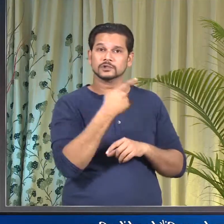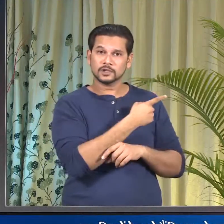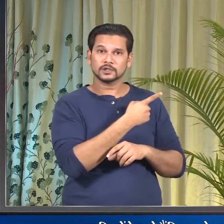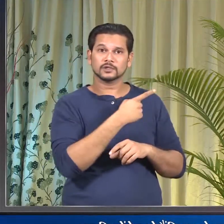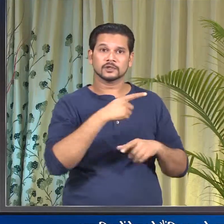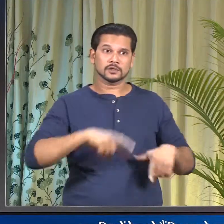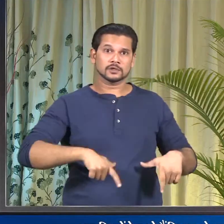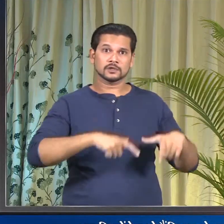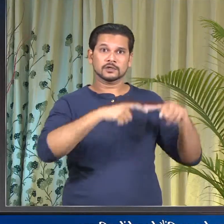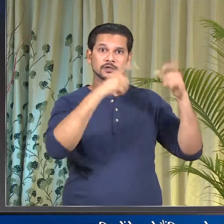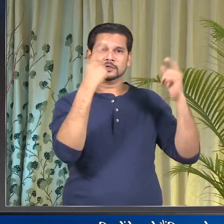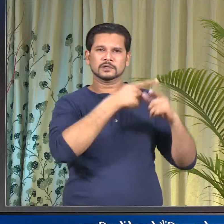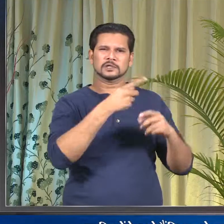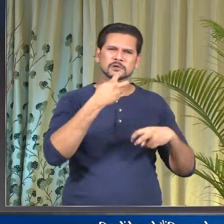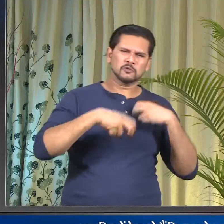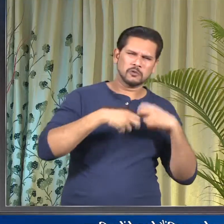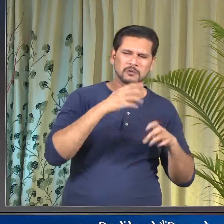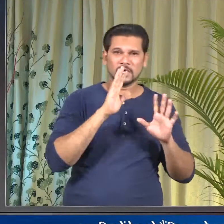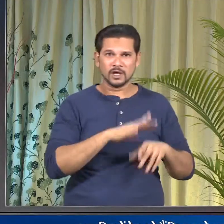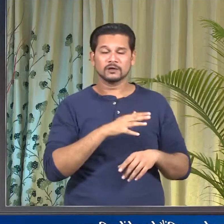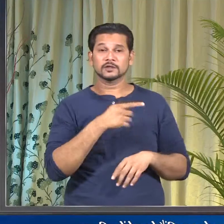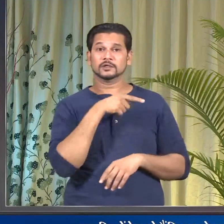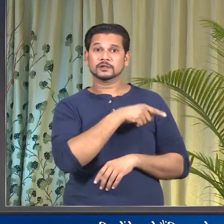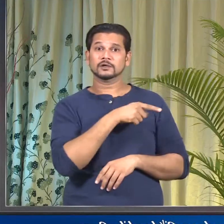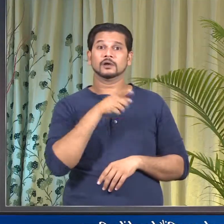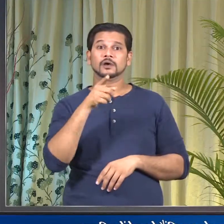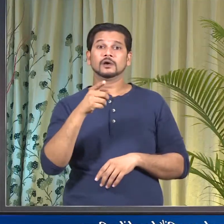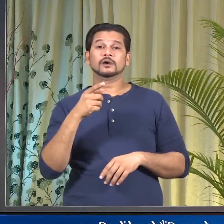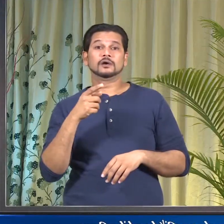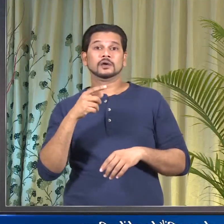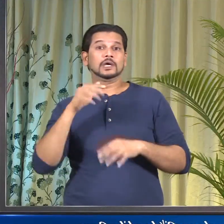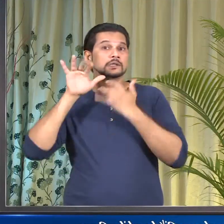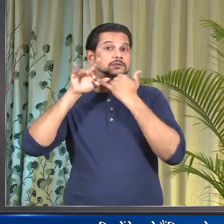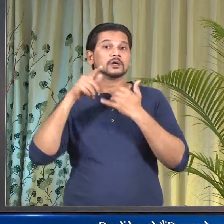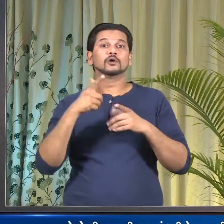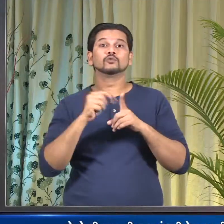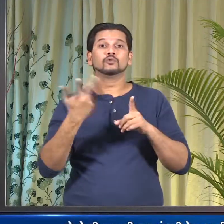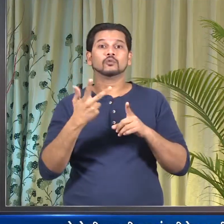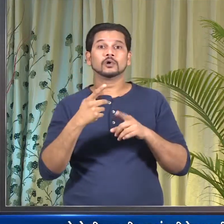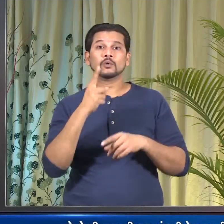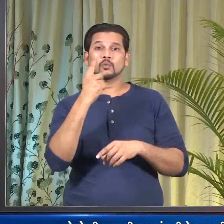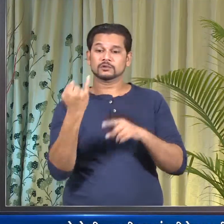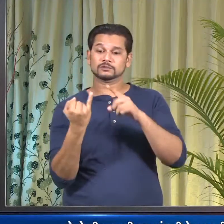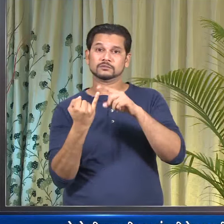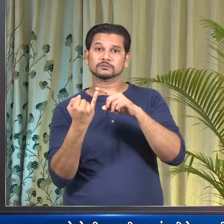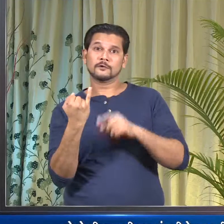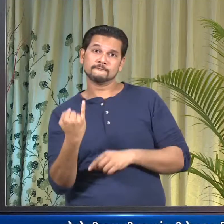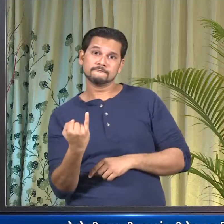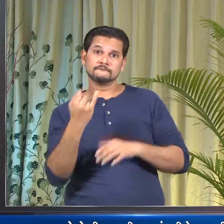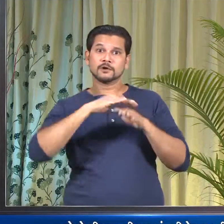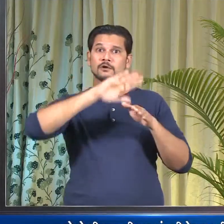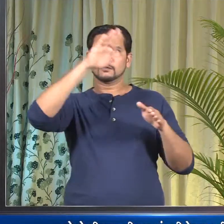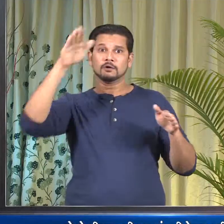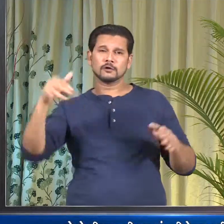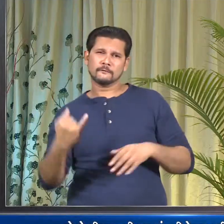तो कहते हैं श्री कृष्ण ने एक उंगली पर गोवर्धन परवत उठाया. तो वो श्री कृष्ण की एक उंगली केवल